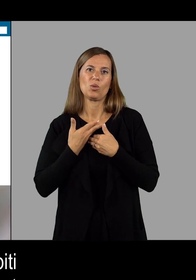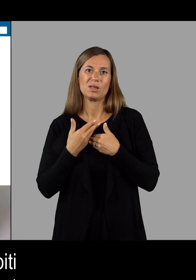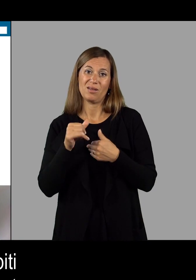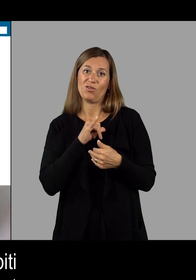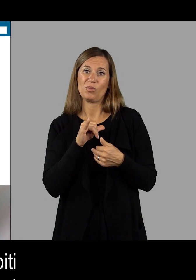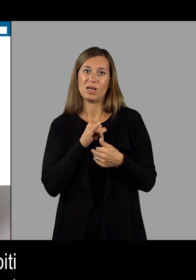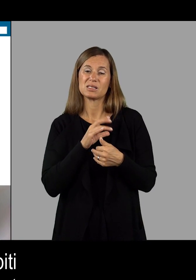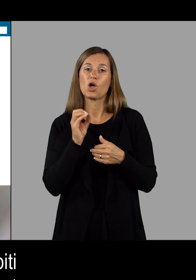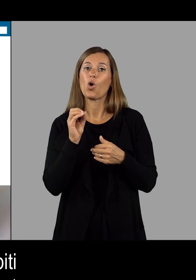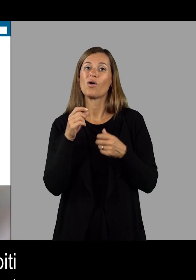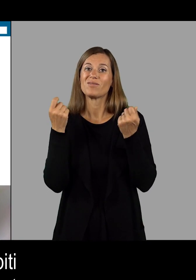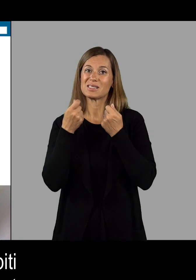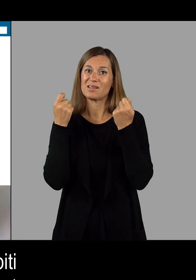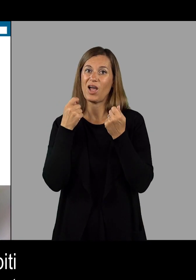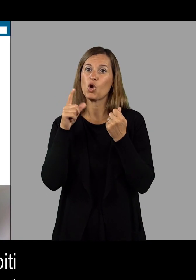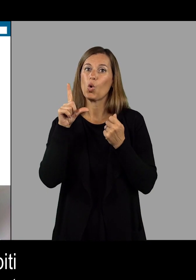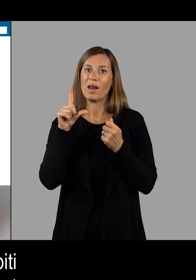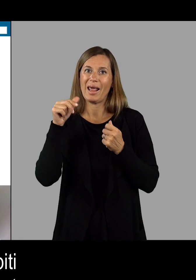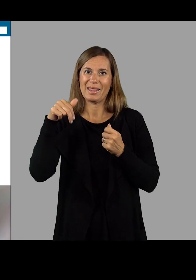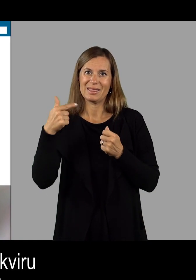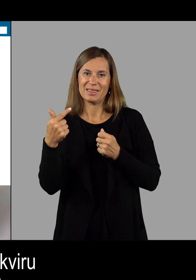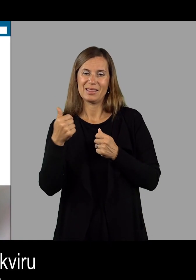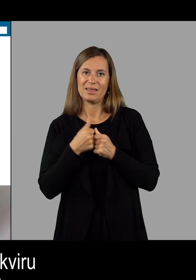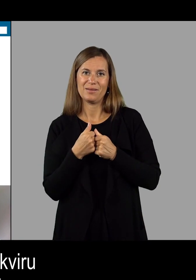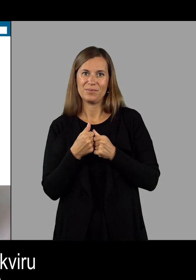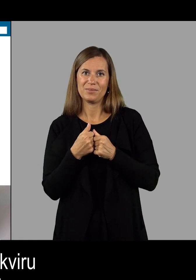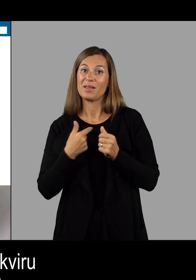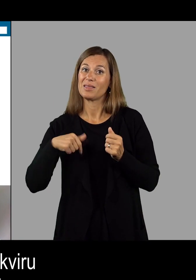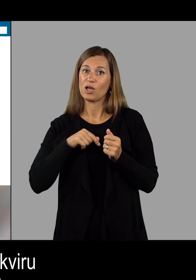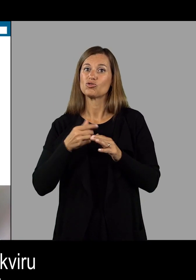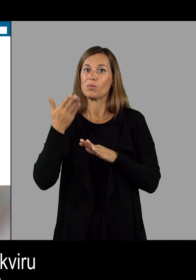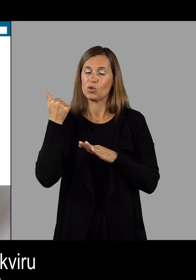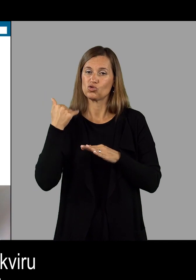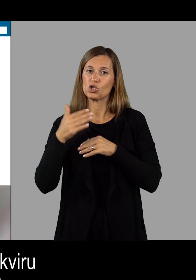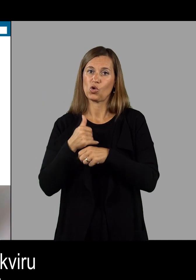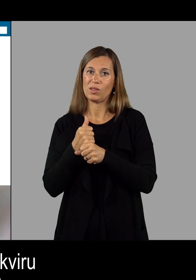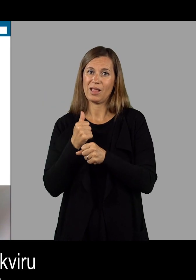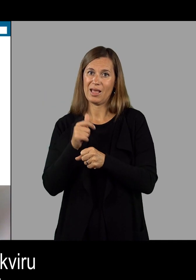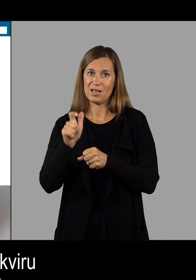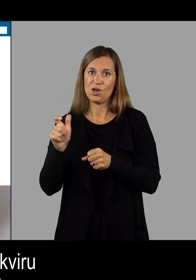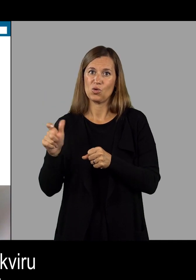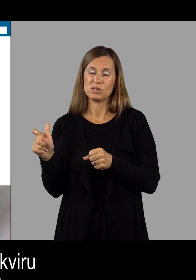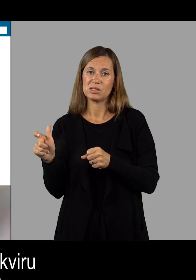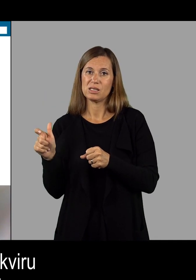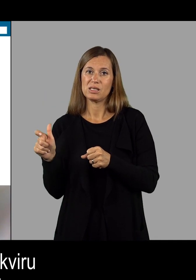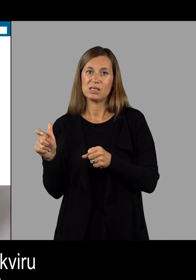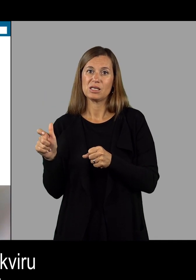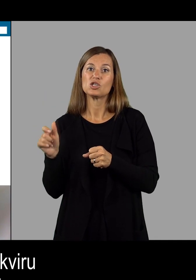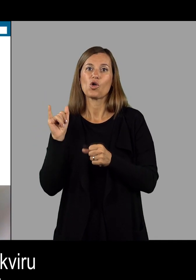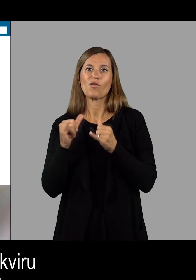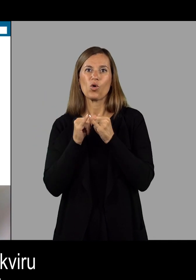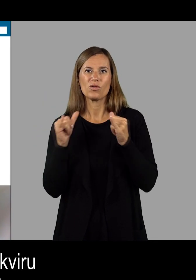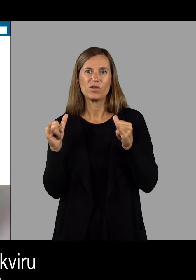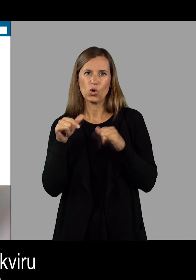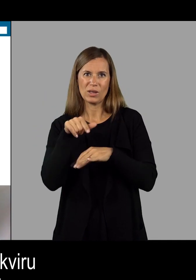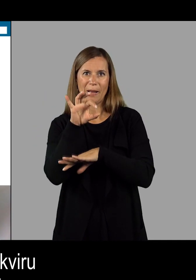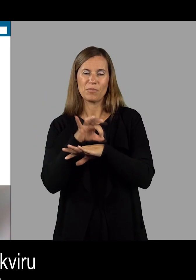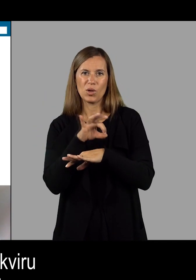pridobiti informacije o festivalu Lent. Naši bivši sodelavci so v okviru projekta